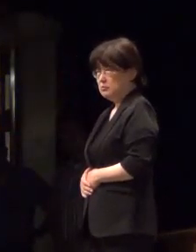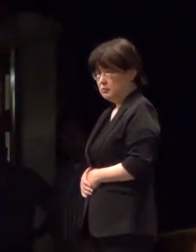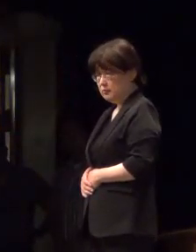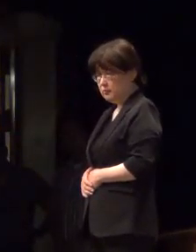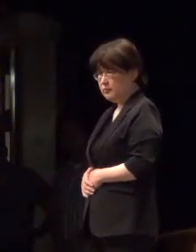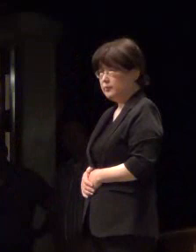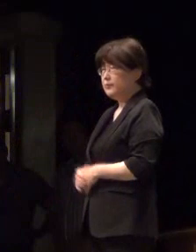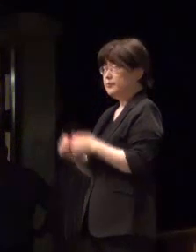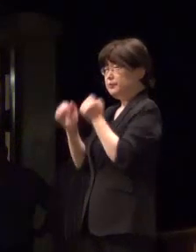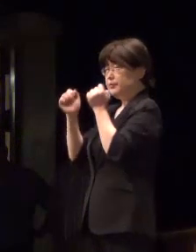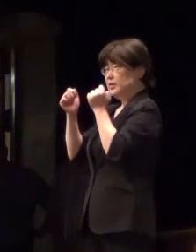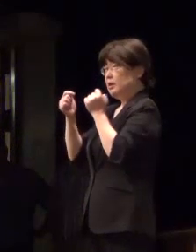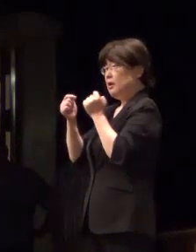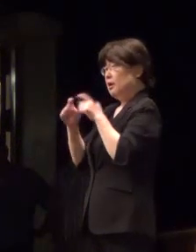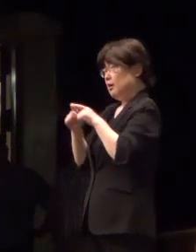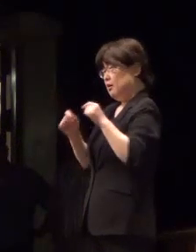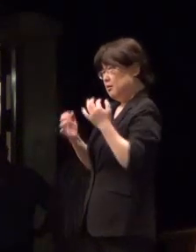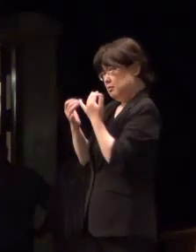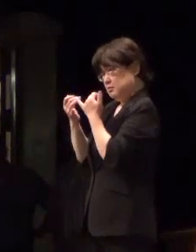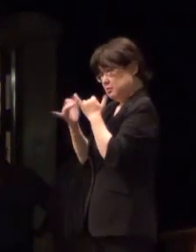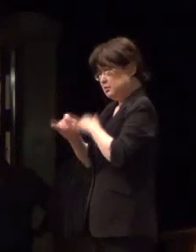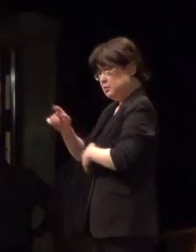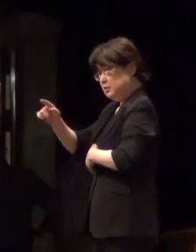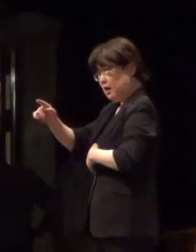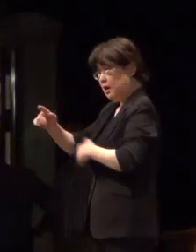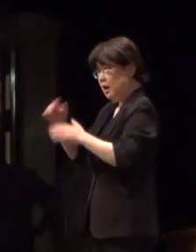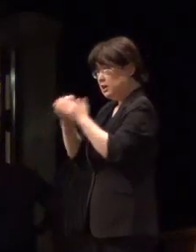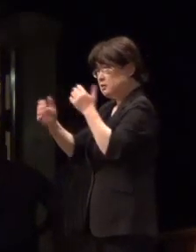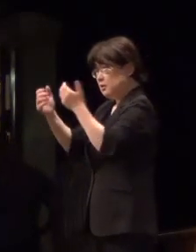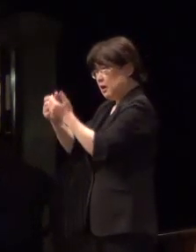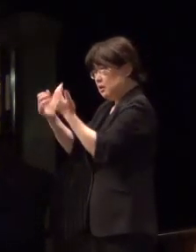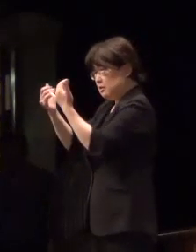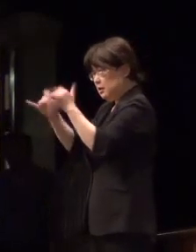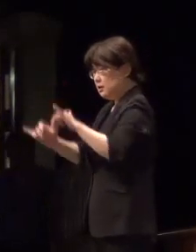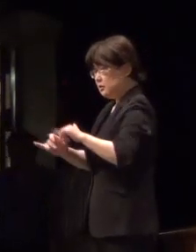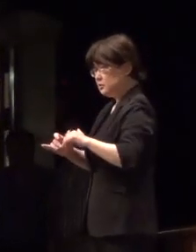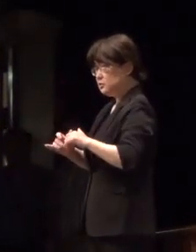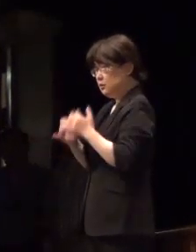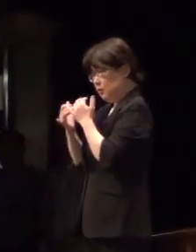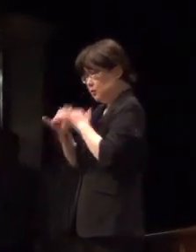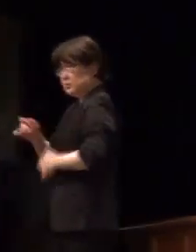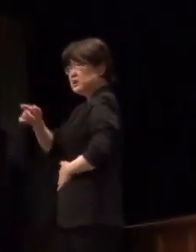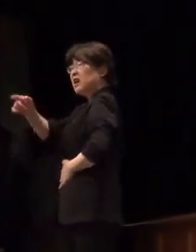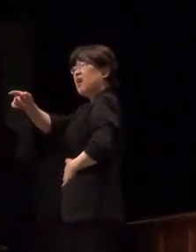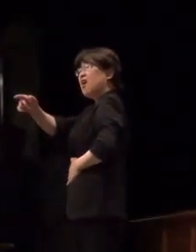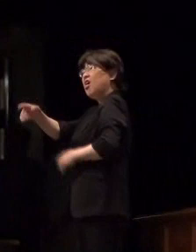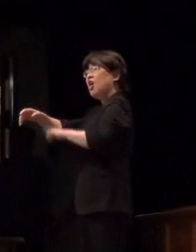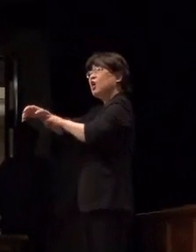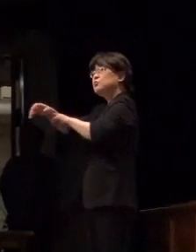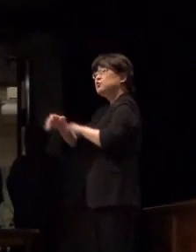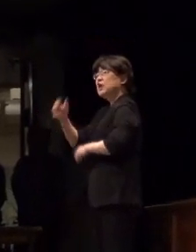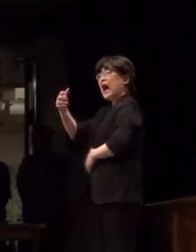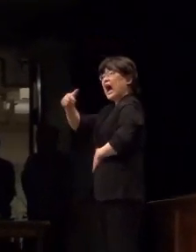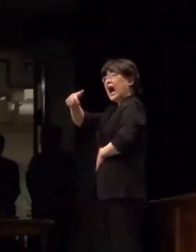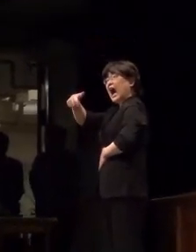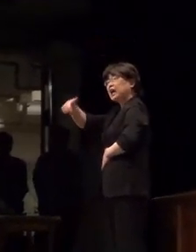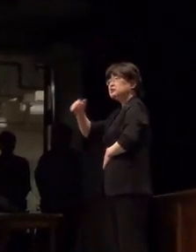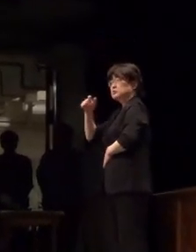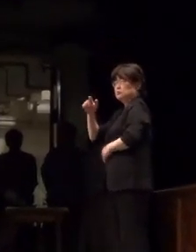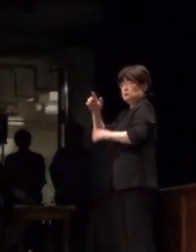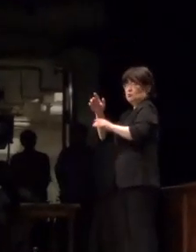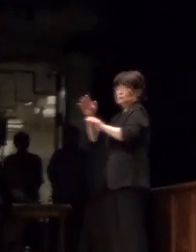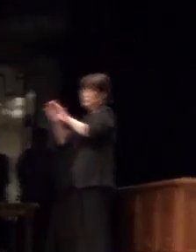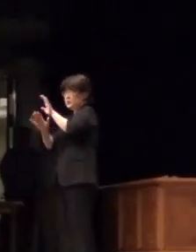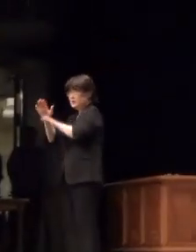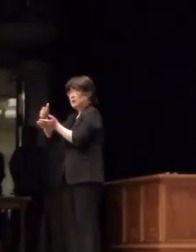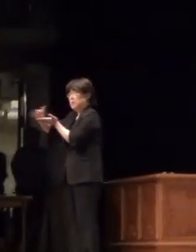民自身がそういう人を裏切るという形で虐殺していったという歴史もあるのです。そんな歴史が